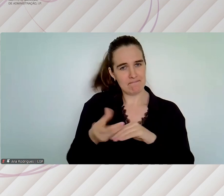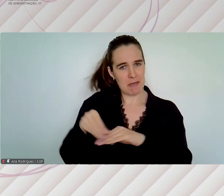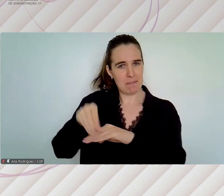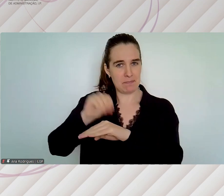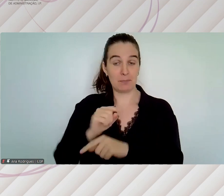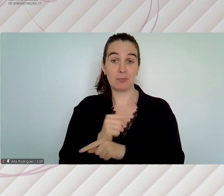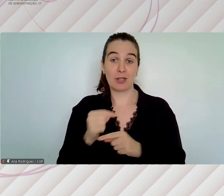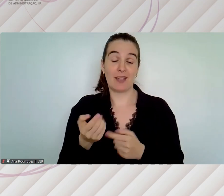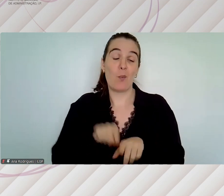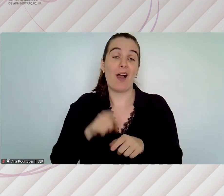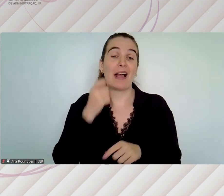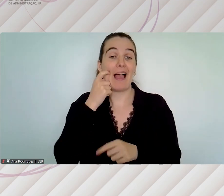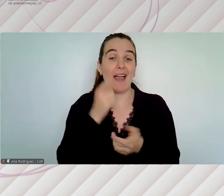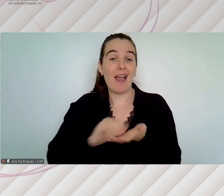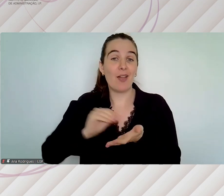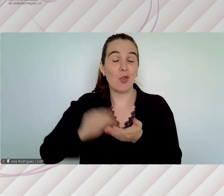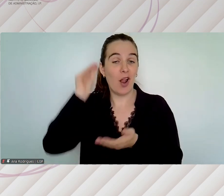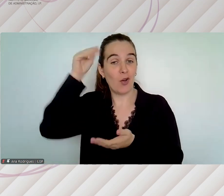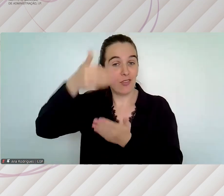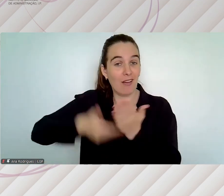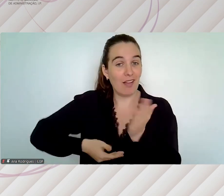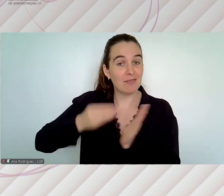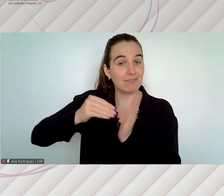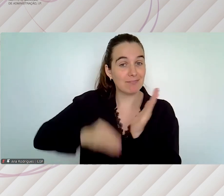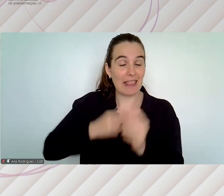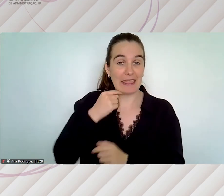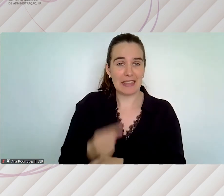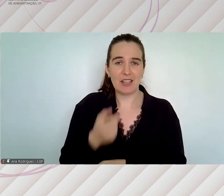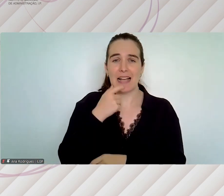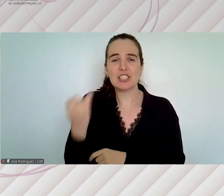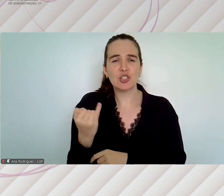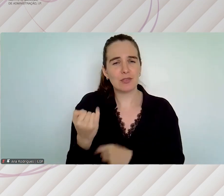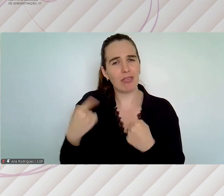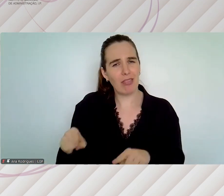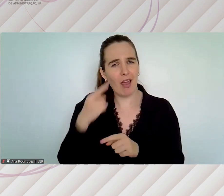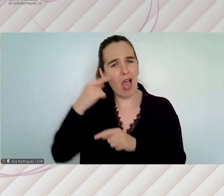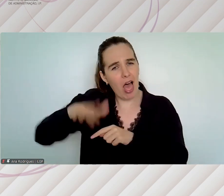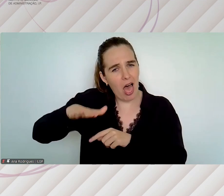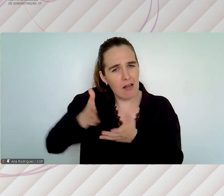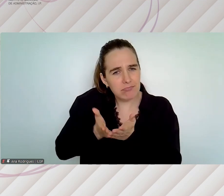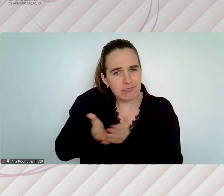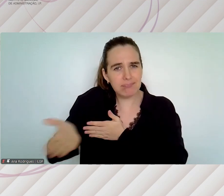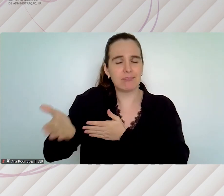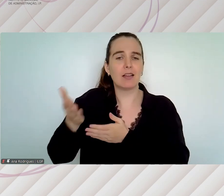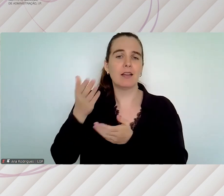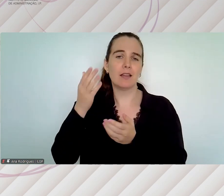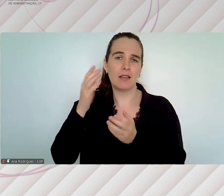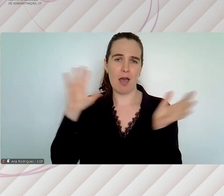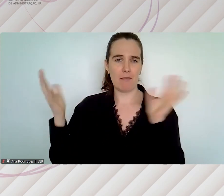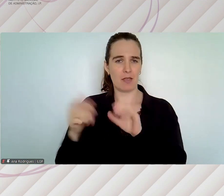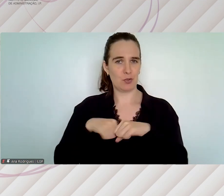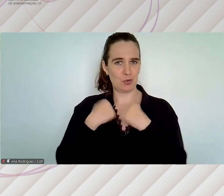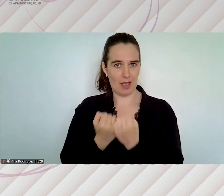autores institucionalistas, é uma ideia que vive e perdura no meio social. O INA é uma instituição mais do que uma